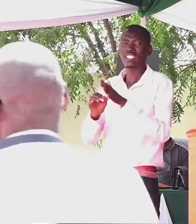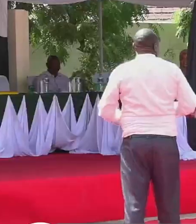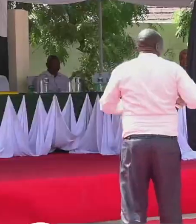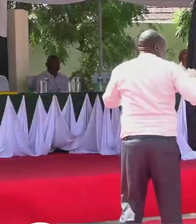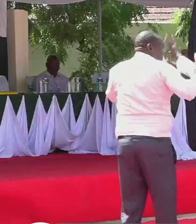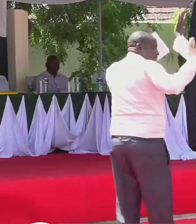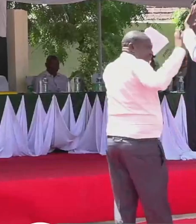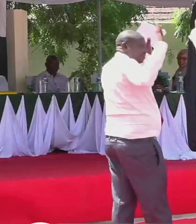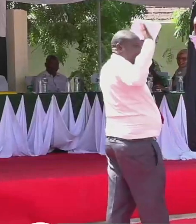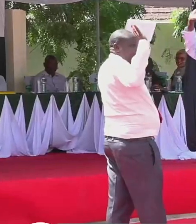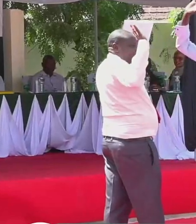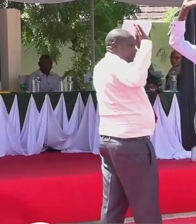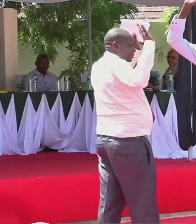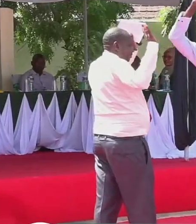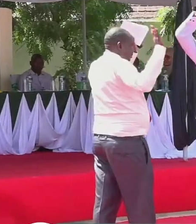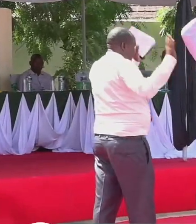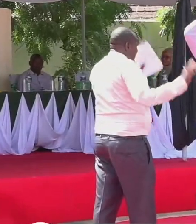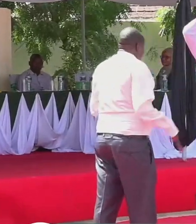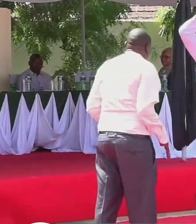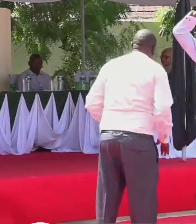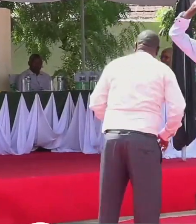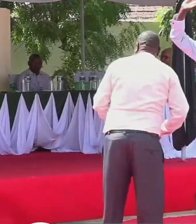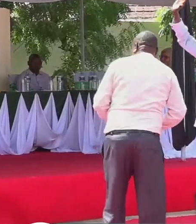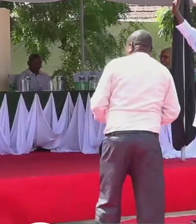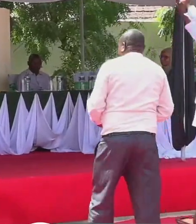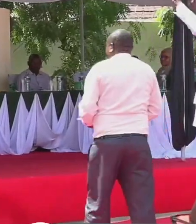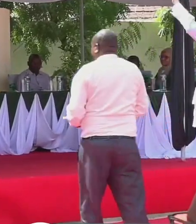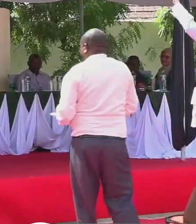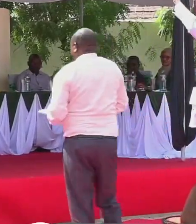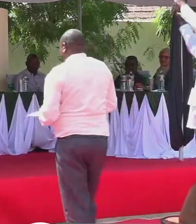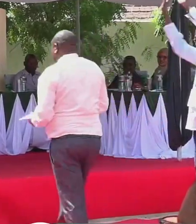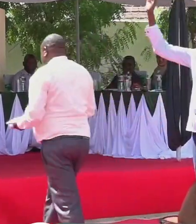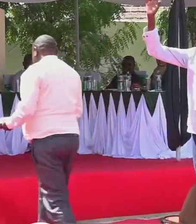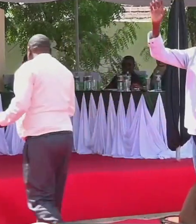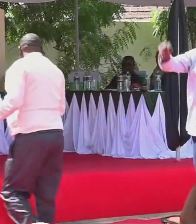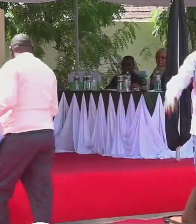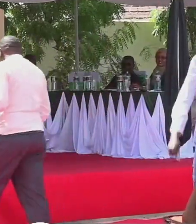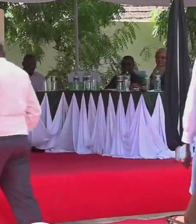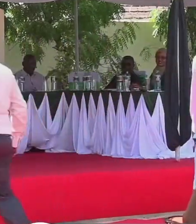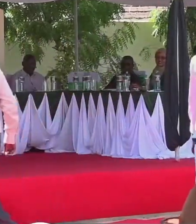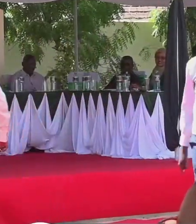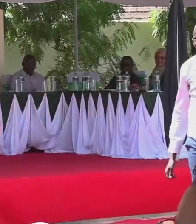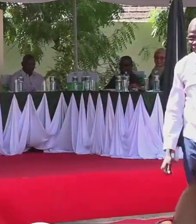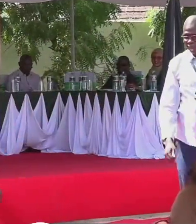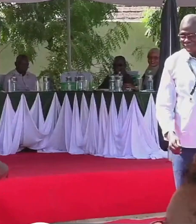This is the technical committee. Thank you. Mwapigie makofi.